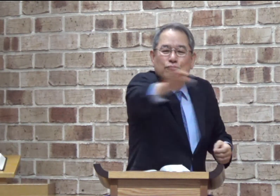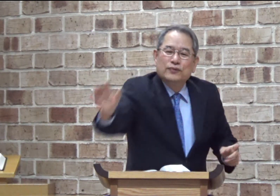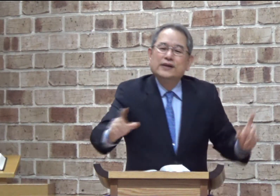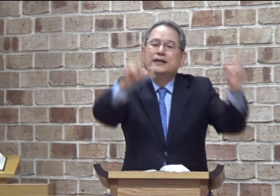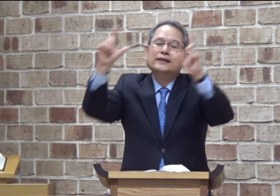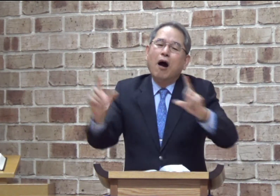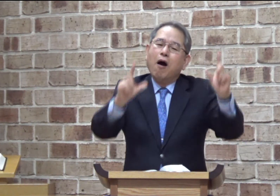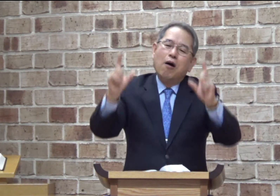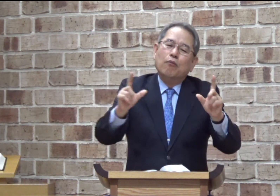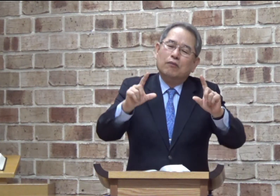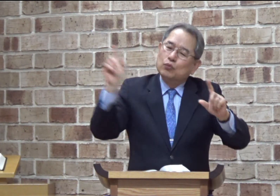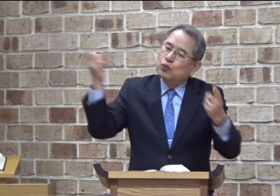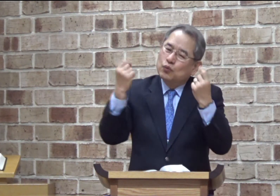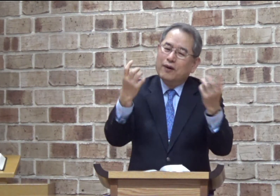아비가일로 인해서